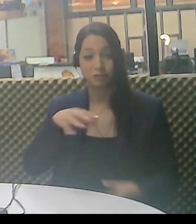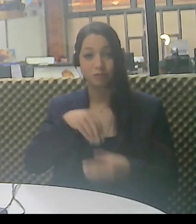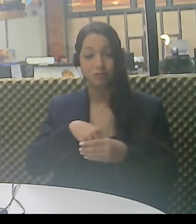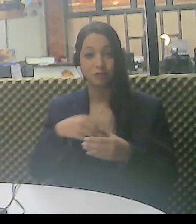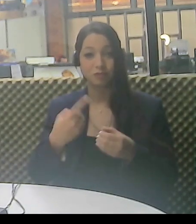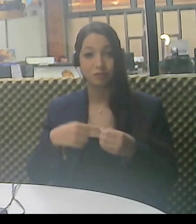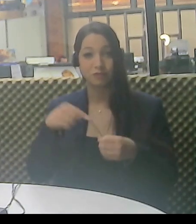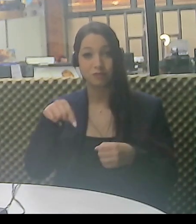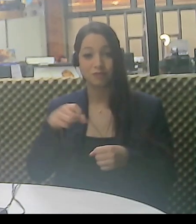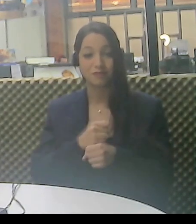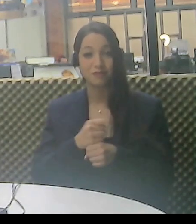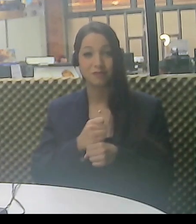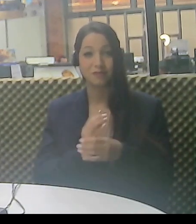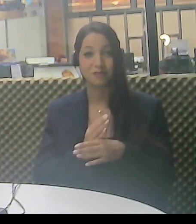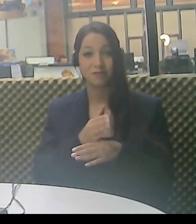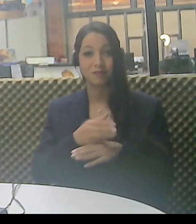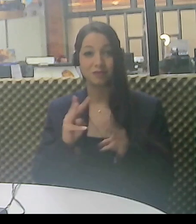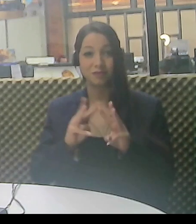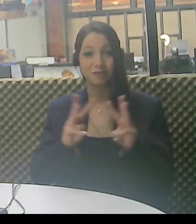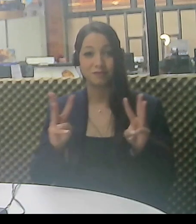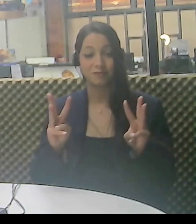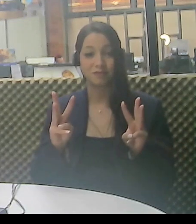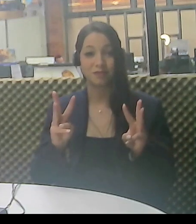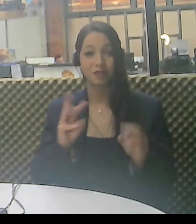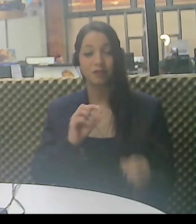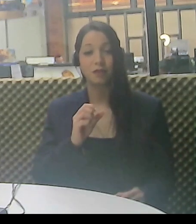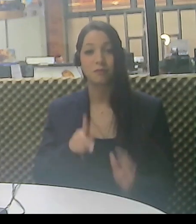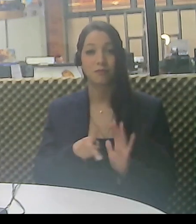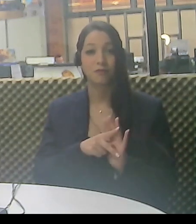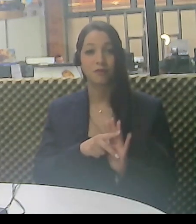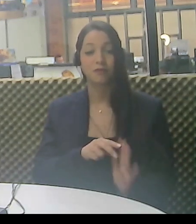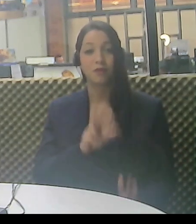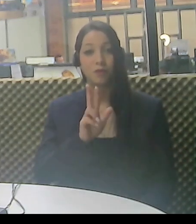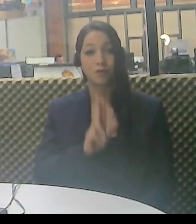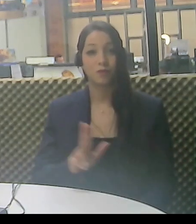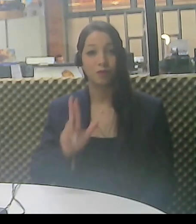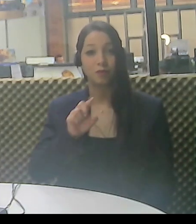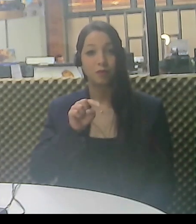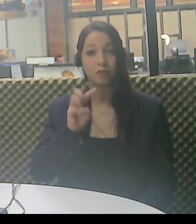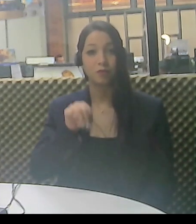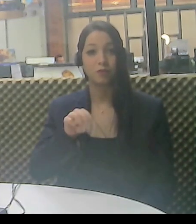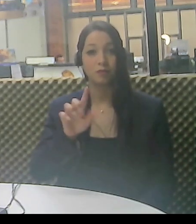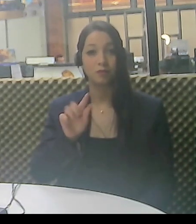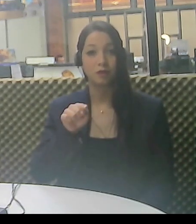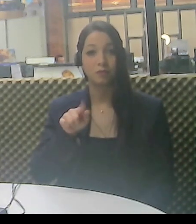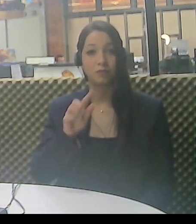este ano, é só acessar o nosso portal no endereço eletrônico